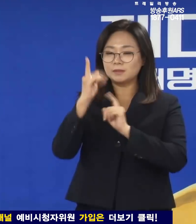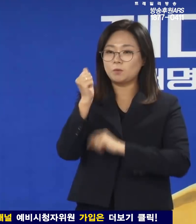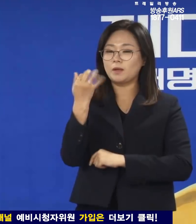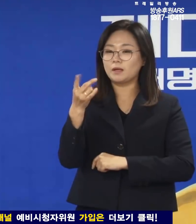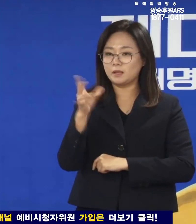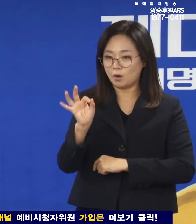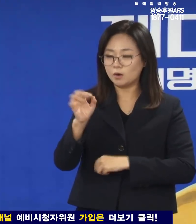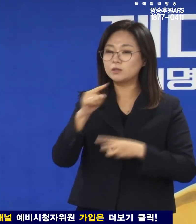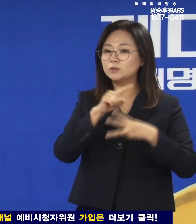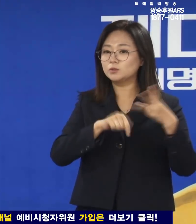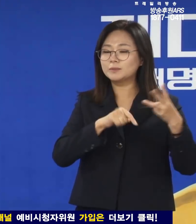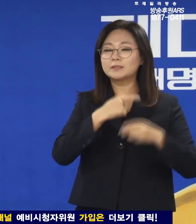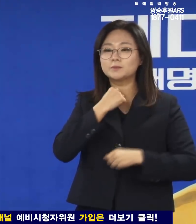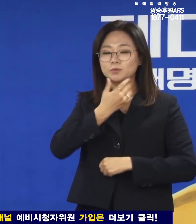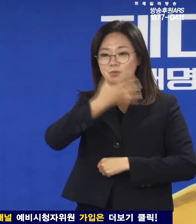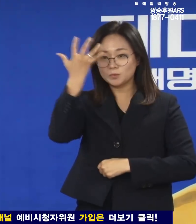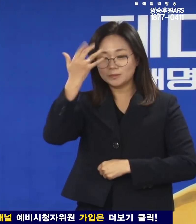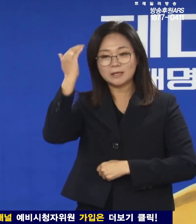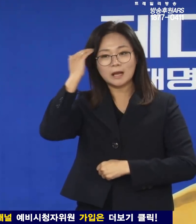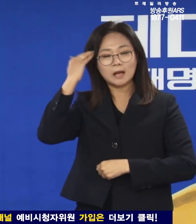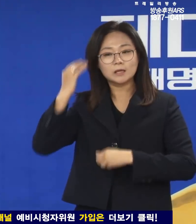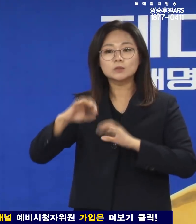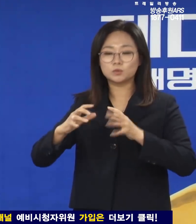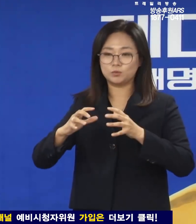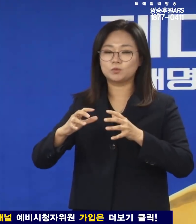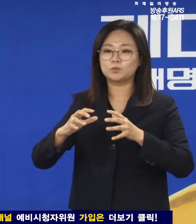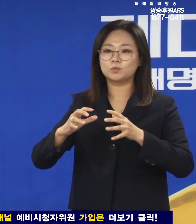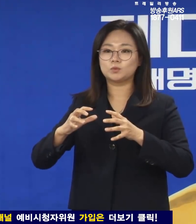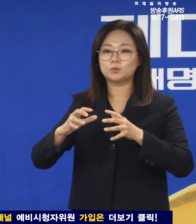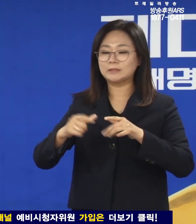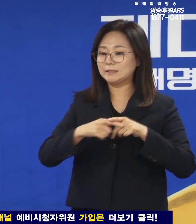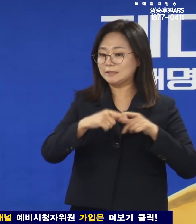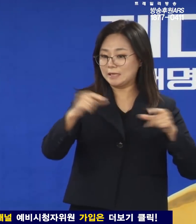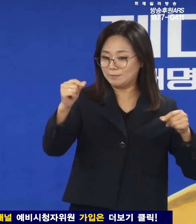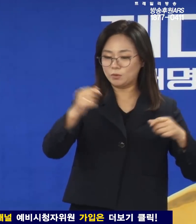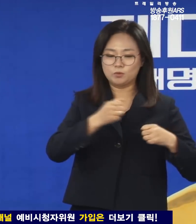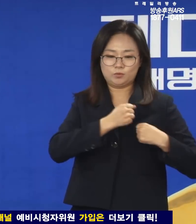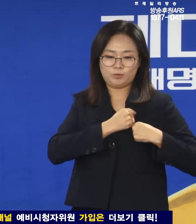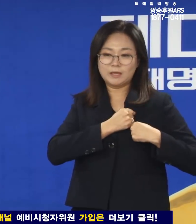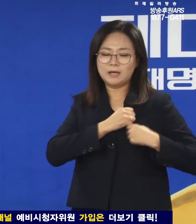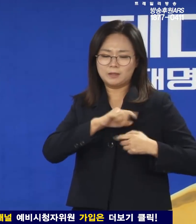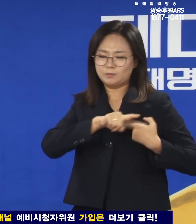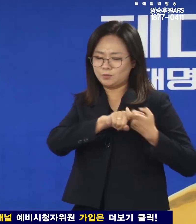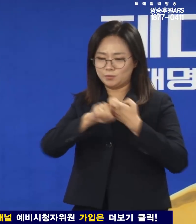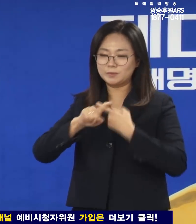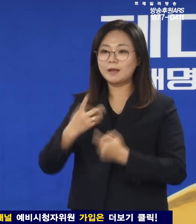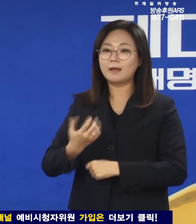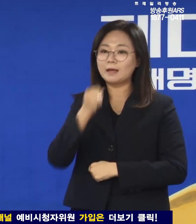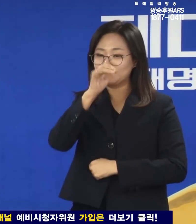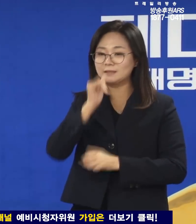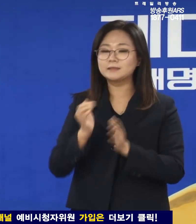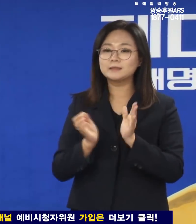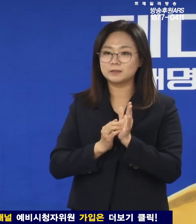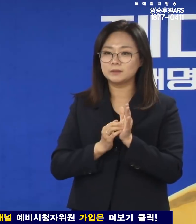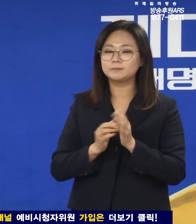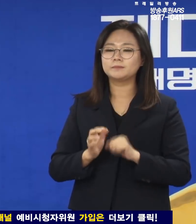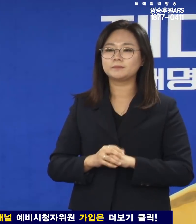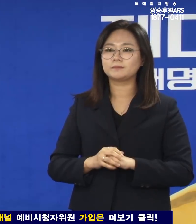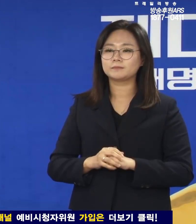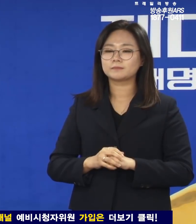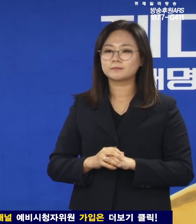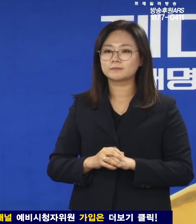이회영과 윤봉길이 꿈꿨던 대한민국은 일본을 군사동맹까지 끌어들이고